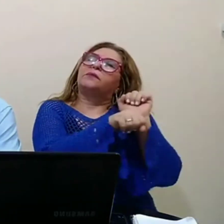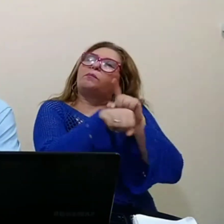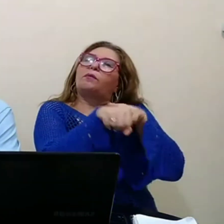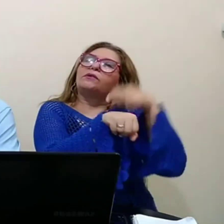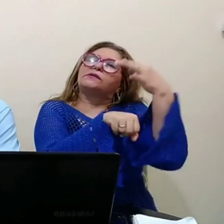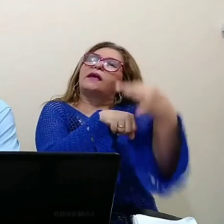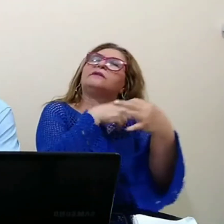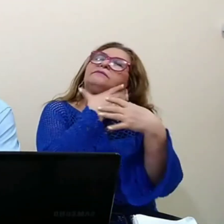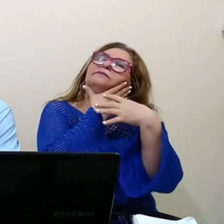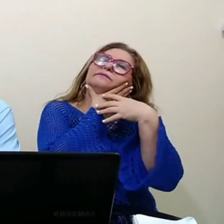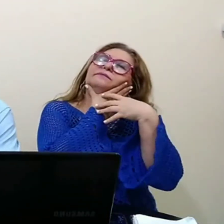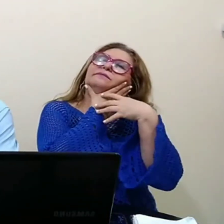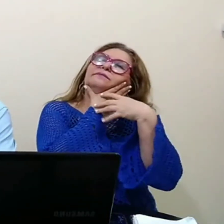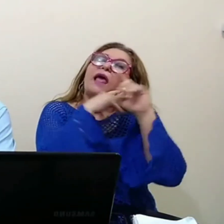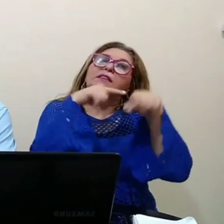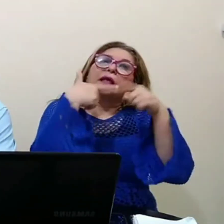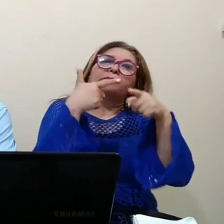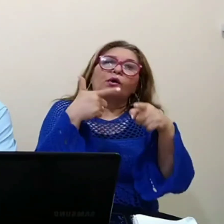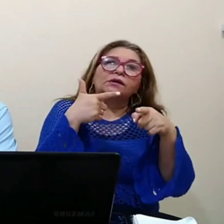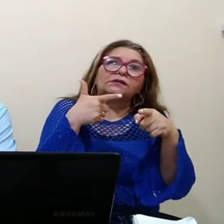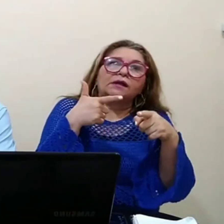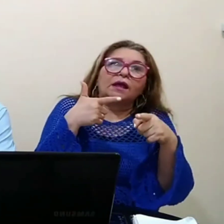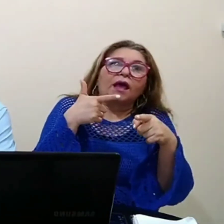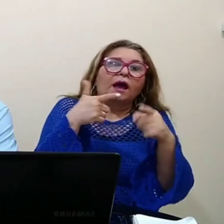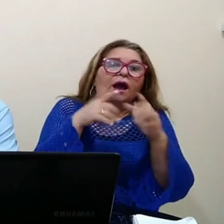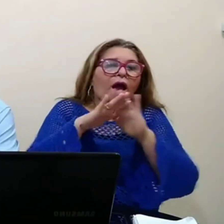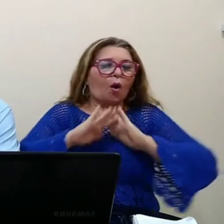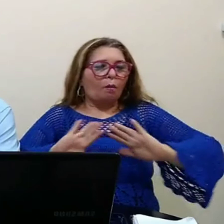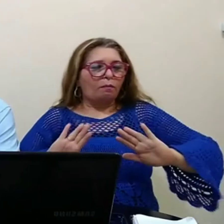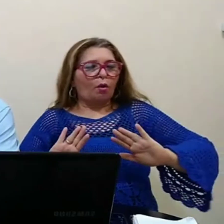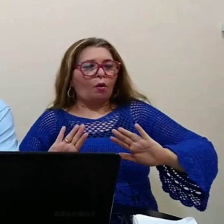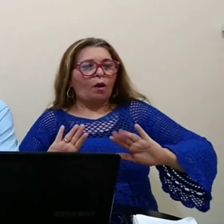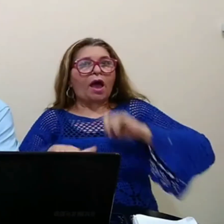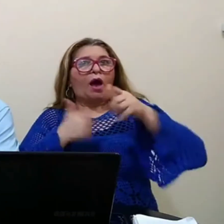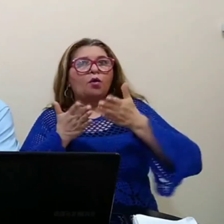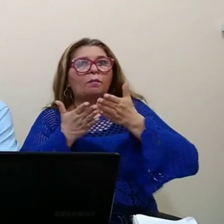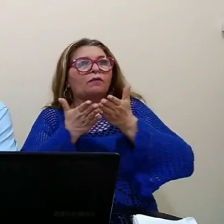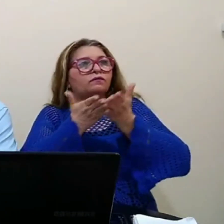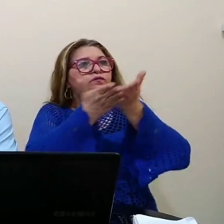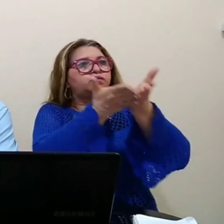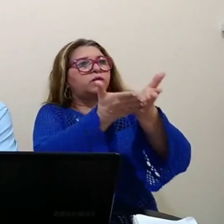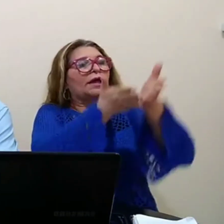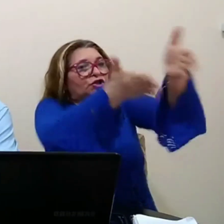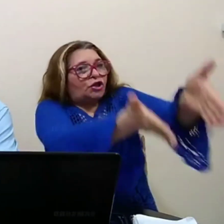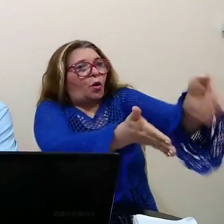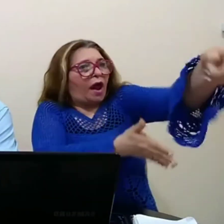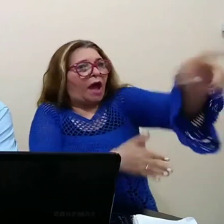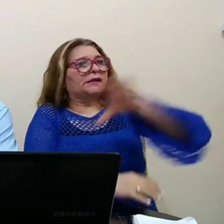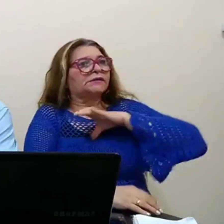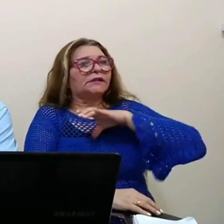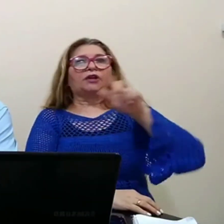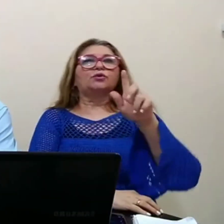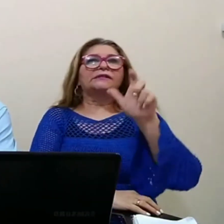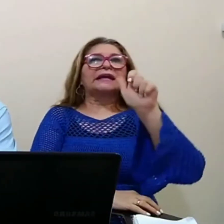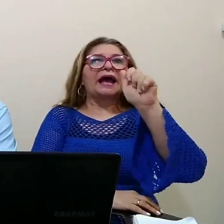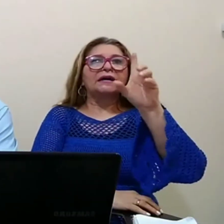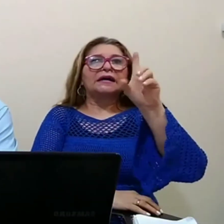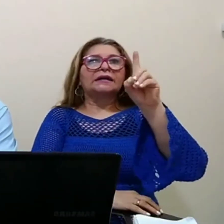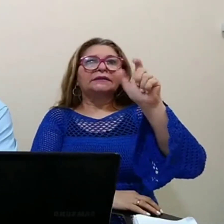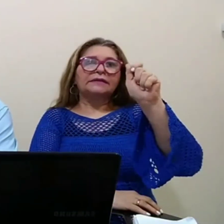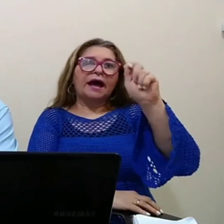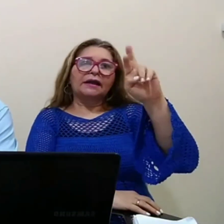de agir. E quando eles chegam à outra margem, na terra dos Gadarenos, depois de passar por uma situação